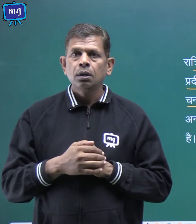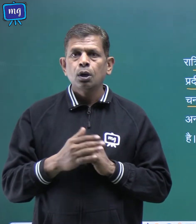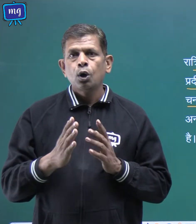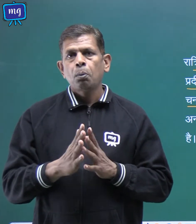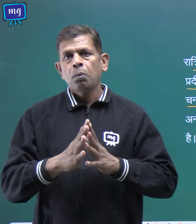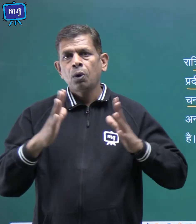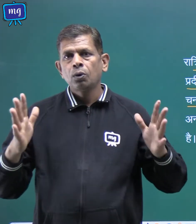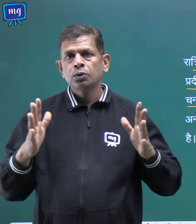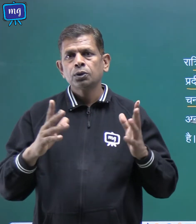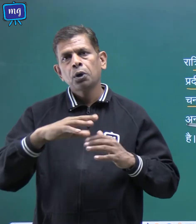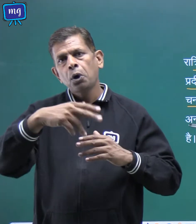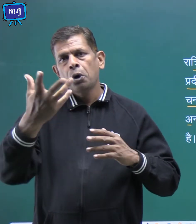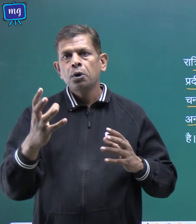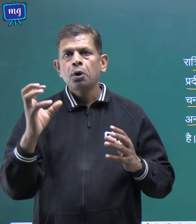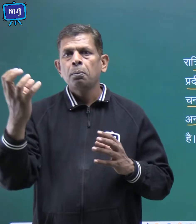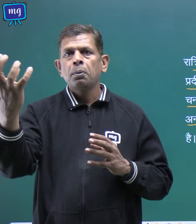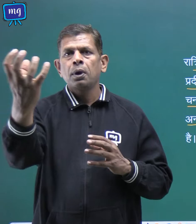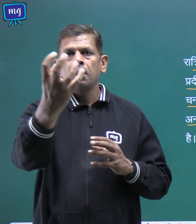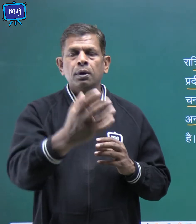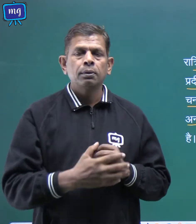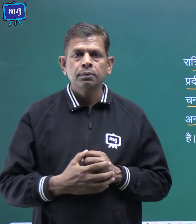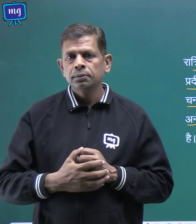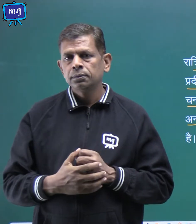बहुत से अन्य पिंड